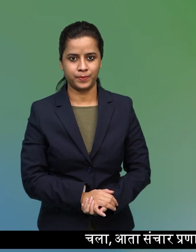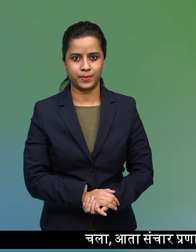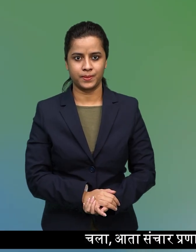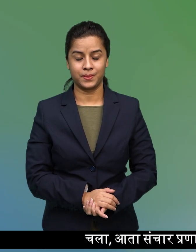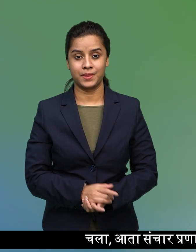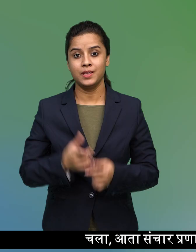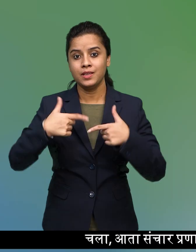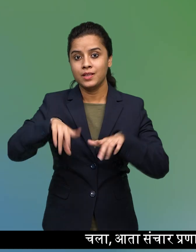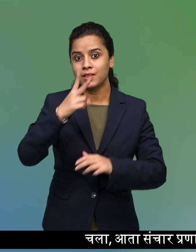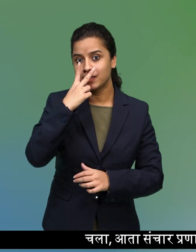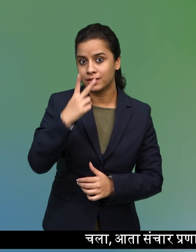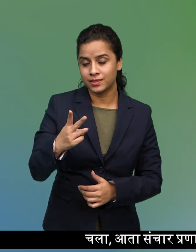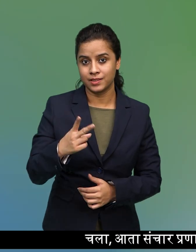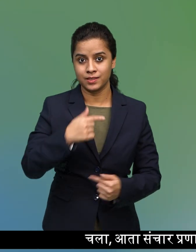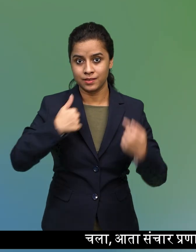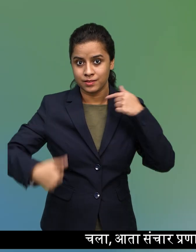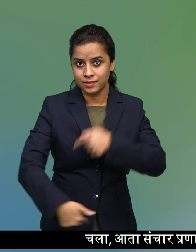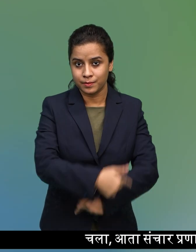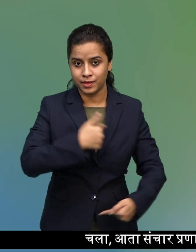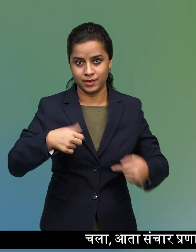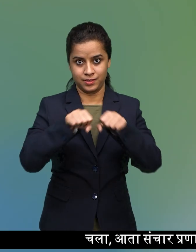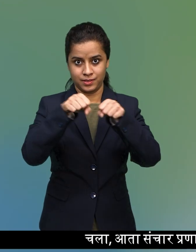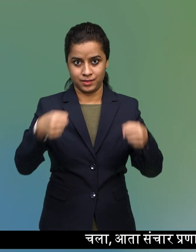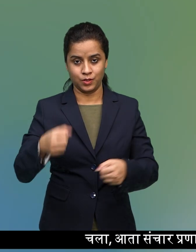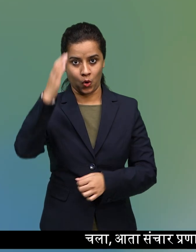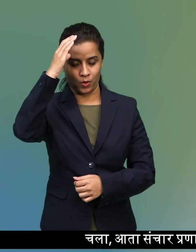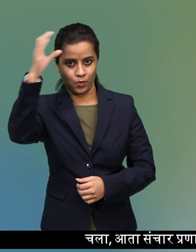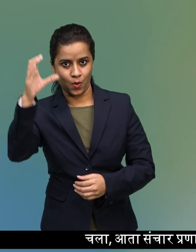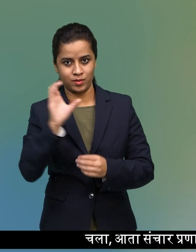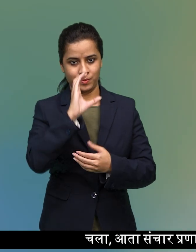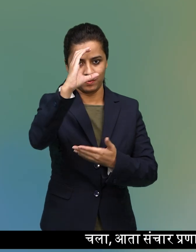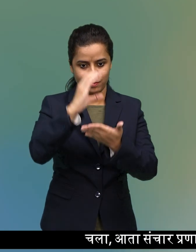चला आता संचार प्रणाली संकल्पना नकाशाद्वारे समजून घेऊया.